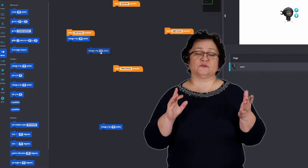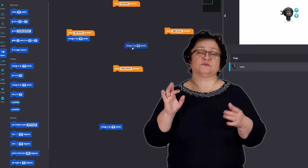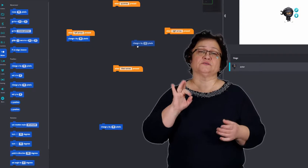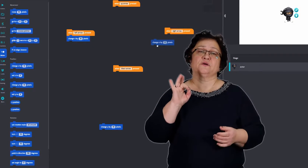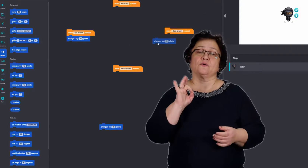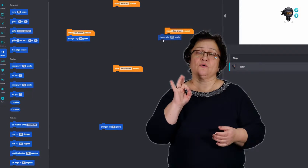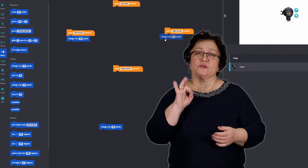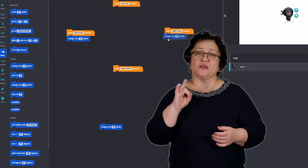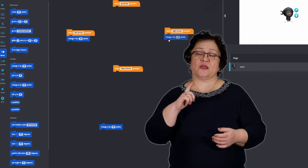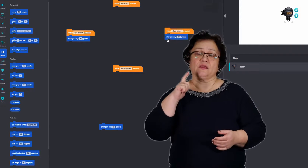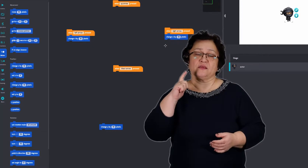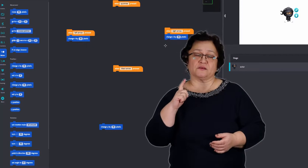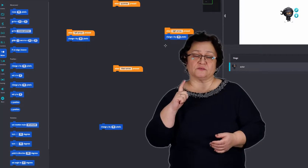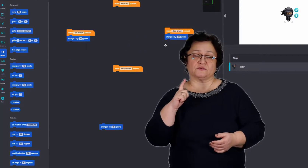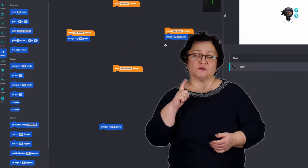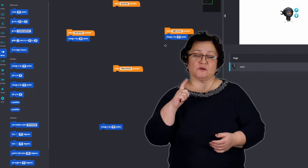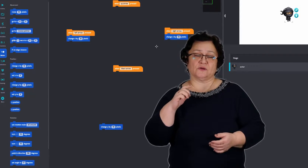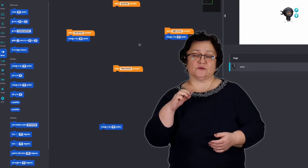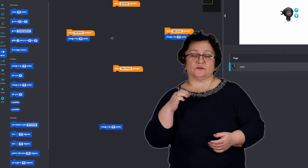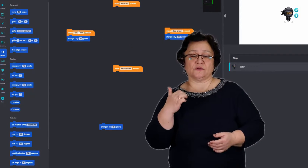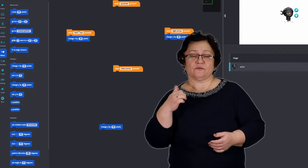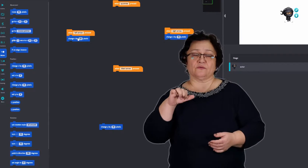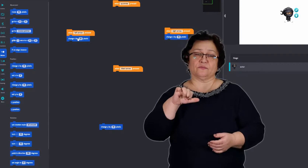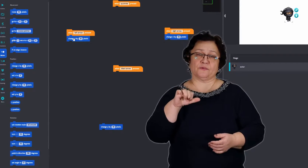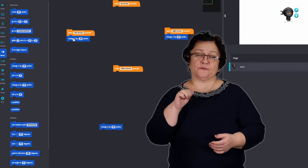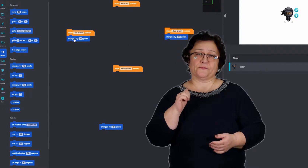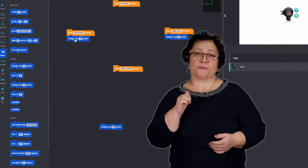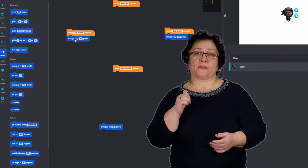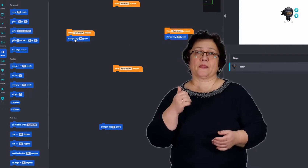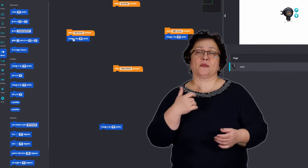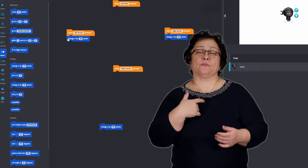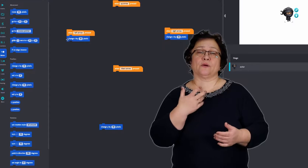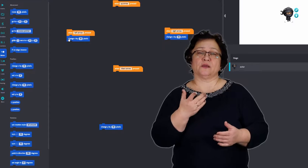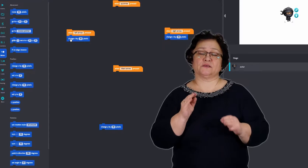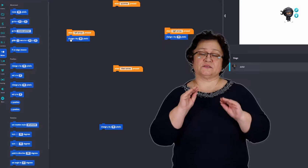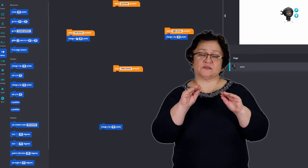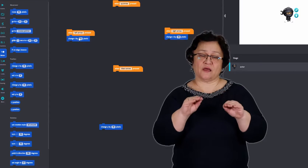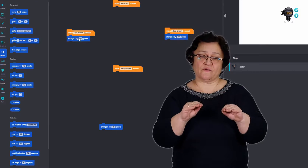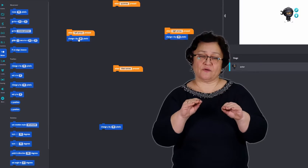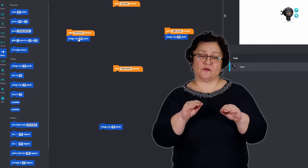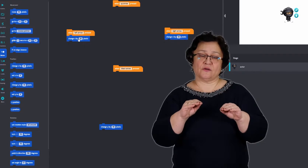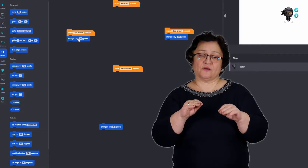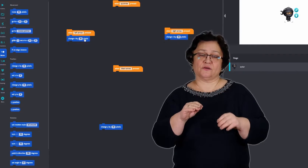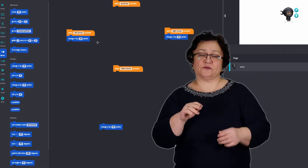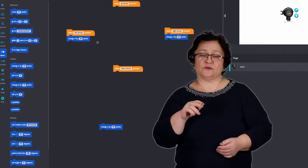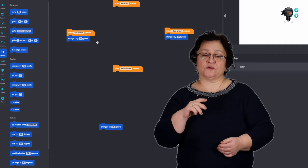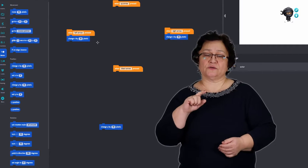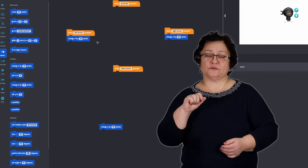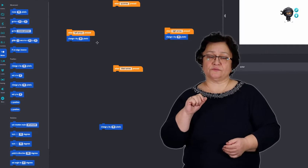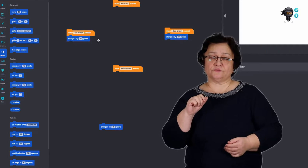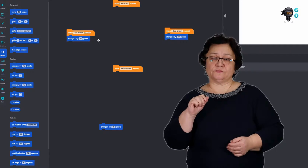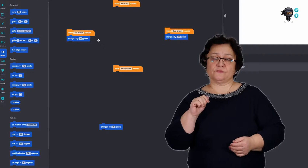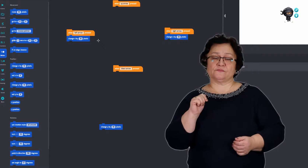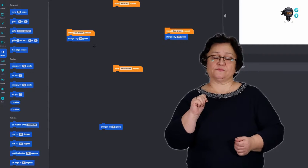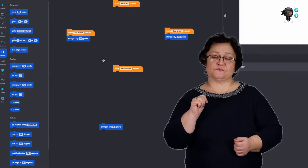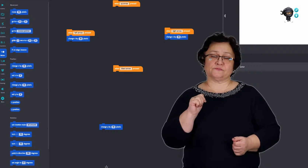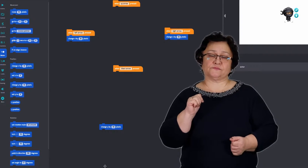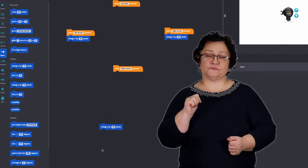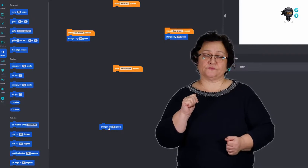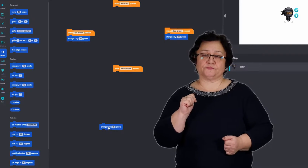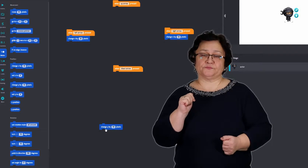координата x. Тому до стрілочок вліво та вправо ми ставимо change x by 10